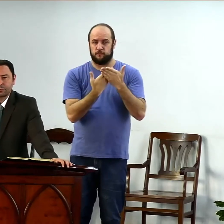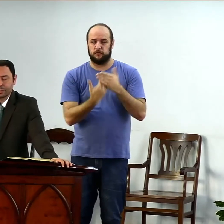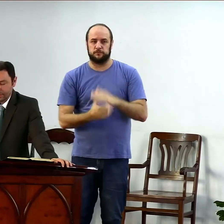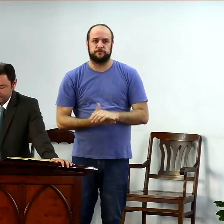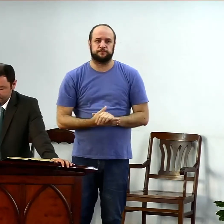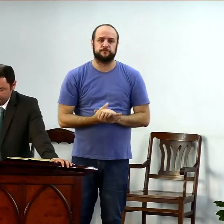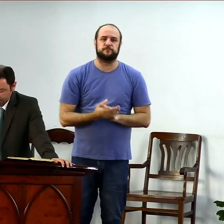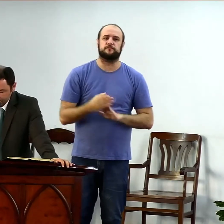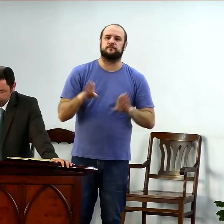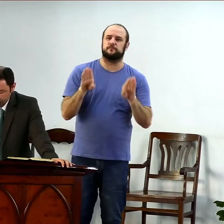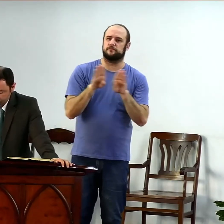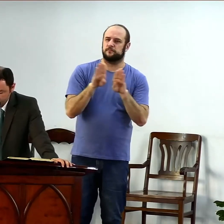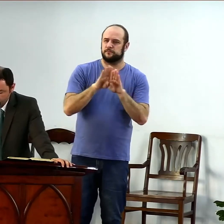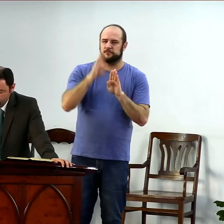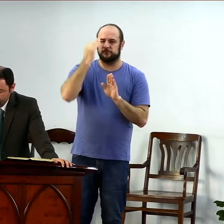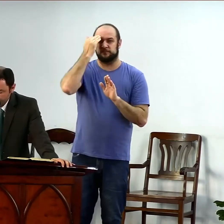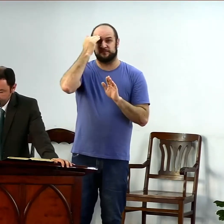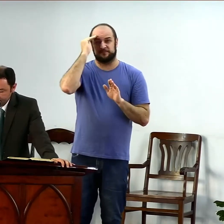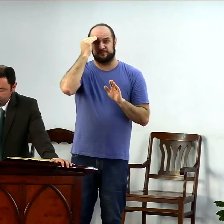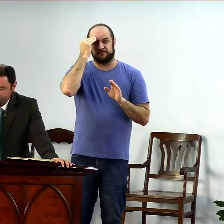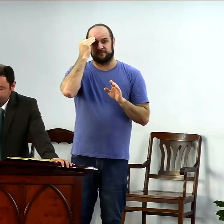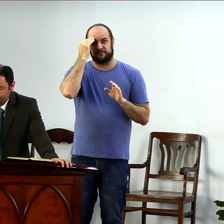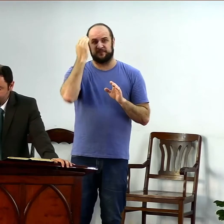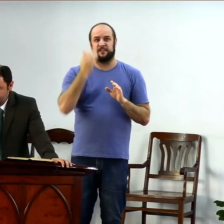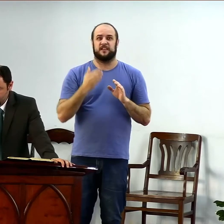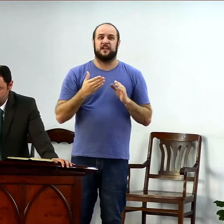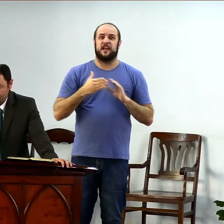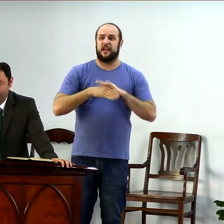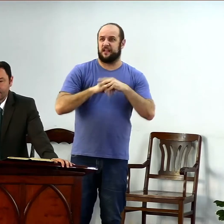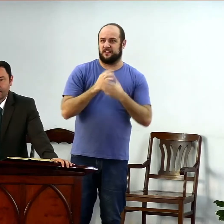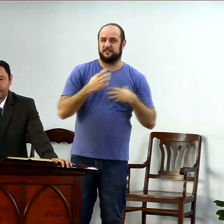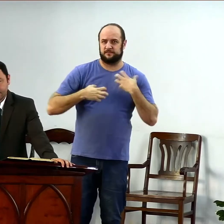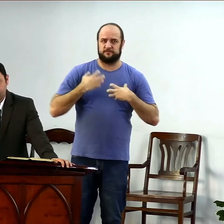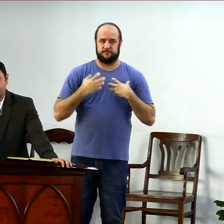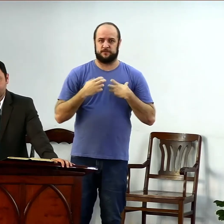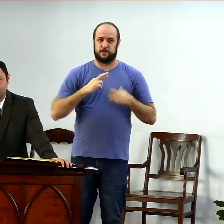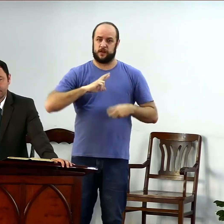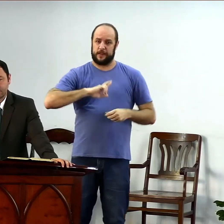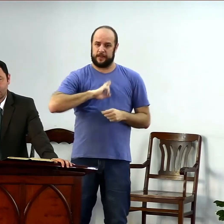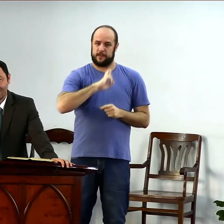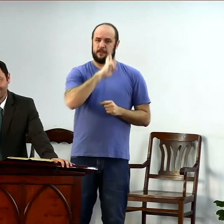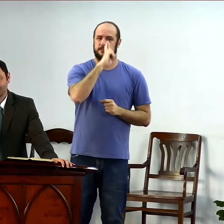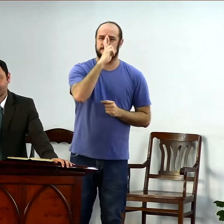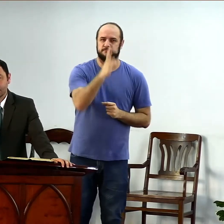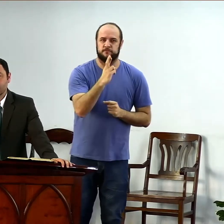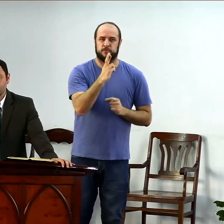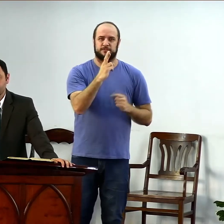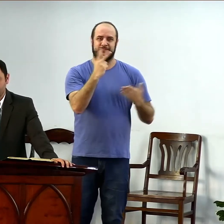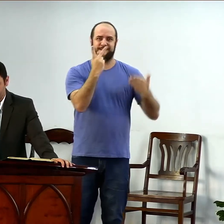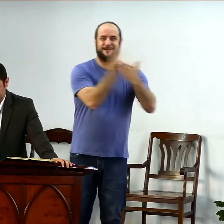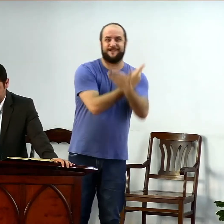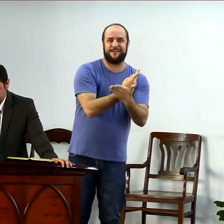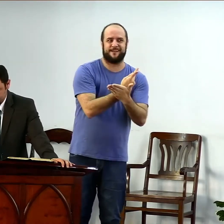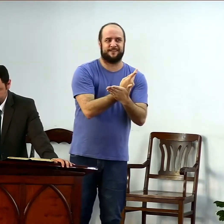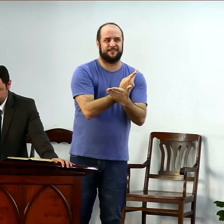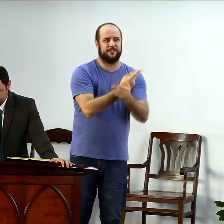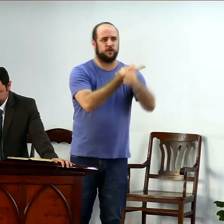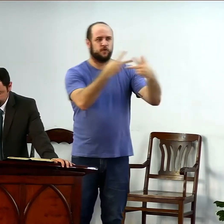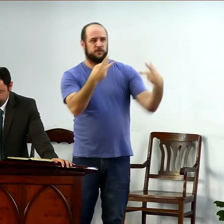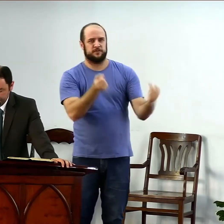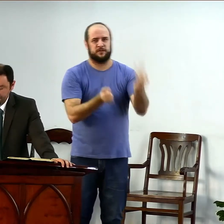então definir a ansiedade como uma reação inadequada às situações ou às